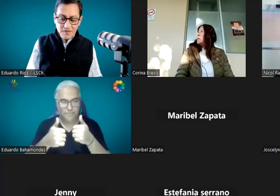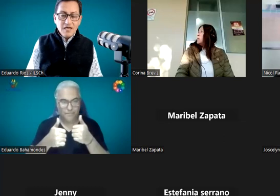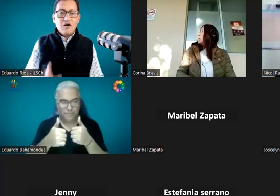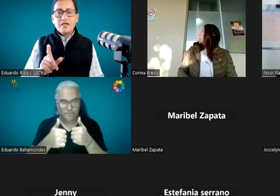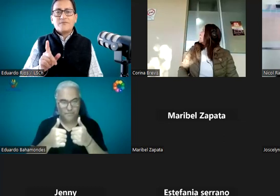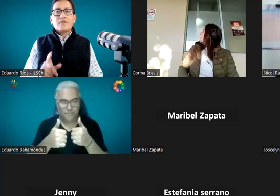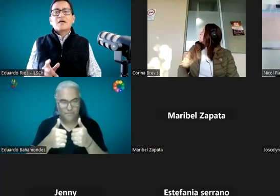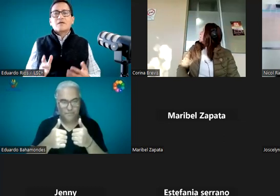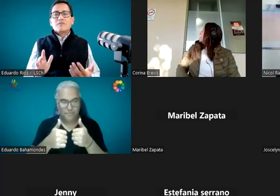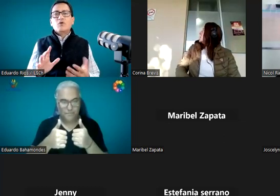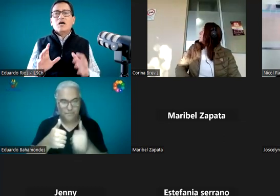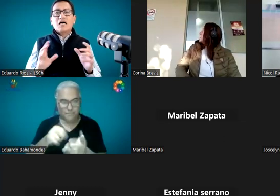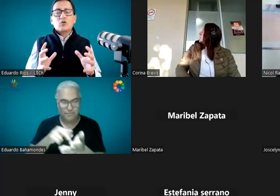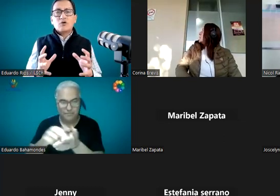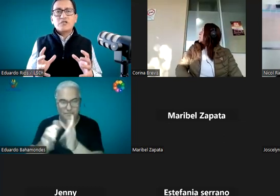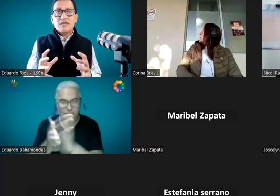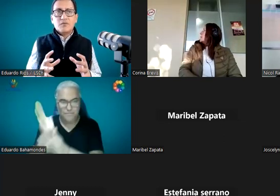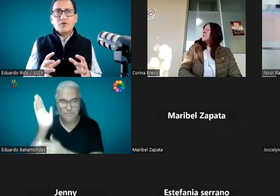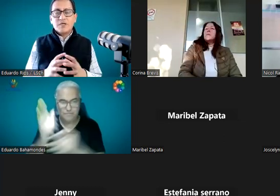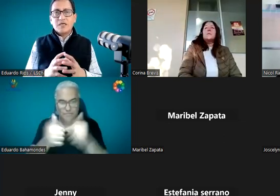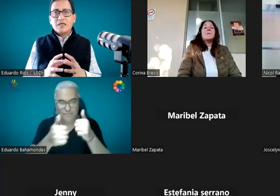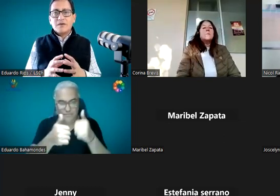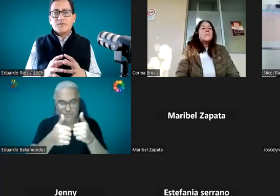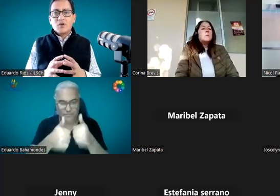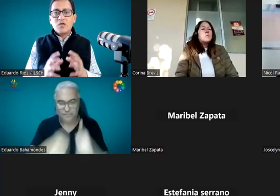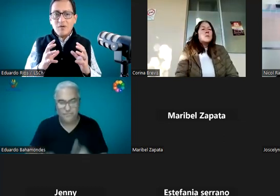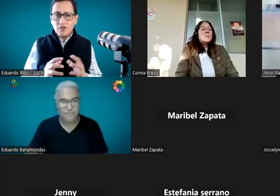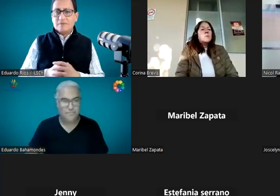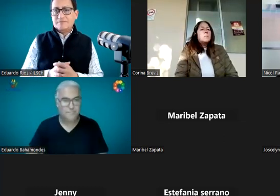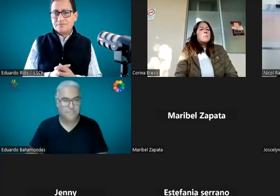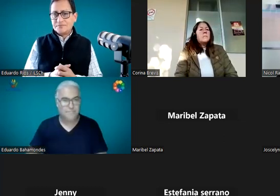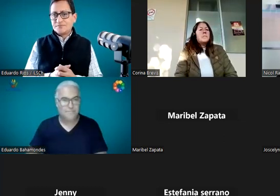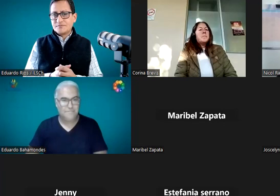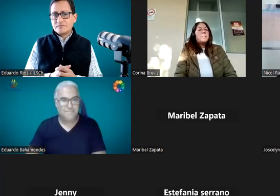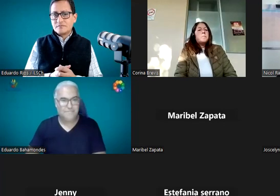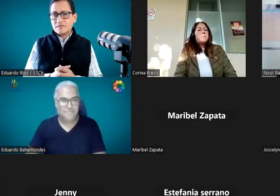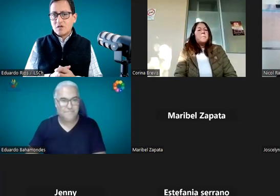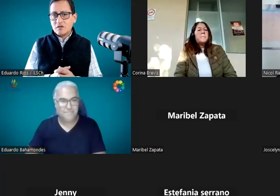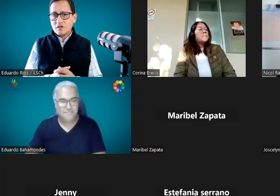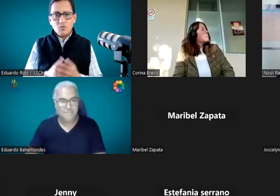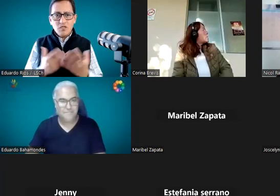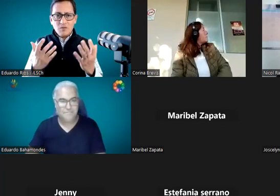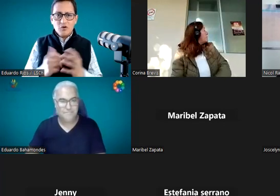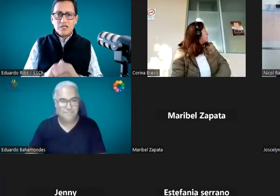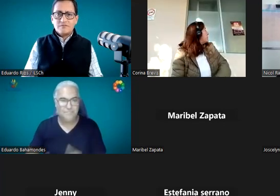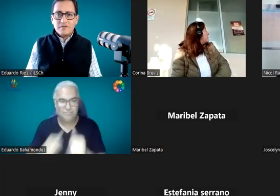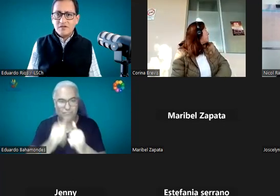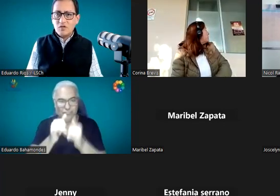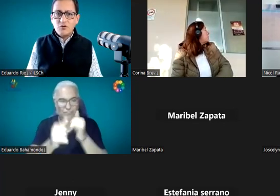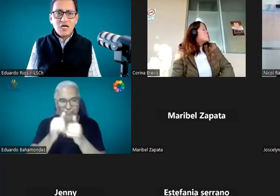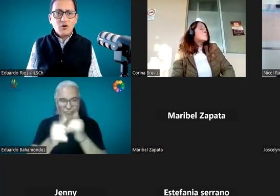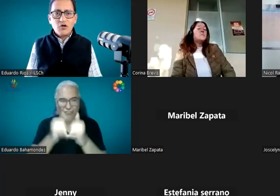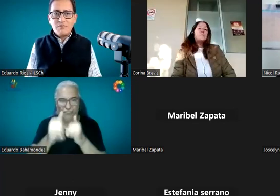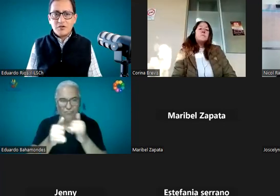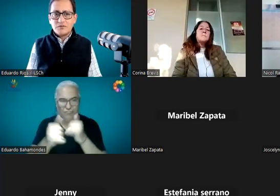cuenta. Ahora, vamos a tomar otro ejemplo. Una pelota. ¿Cómo es una pelota? A ver